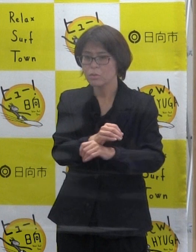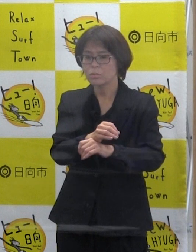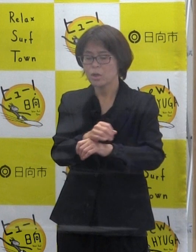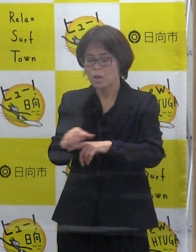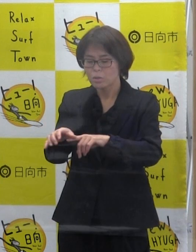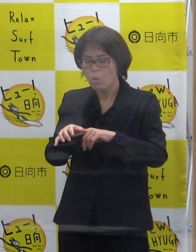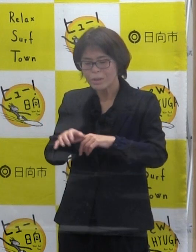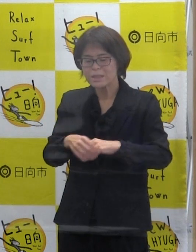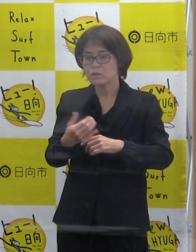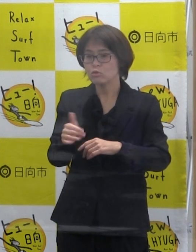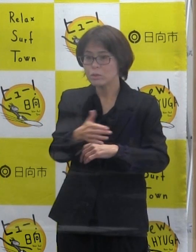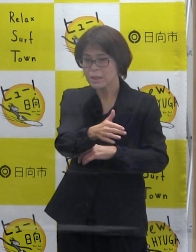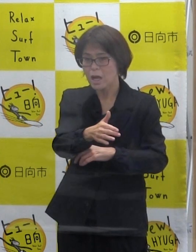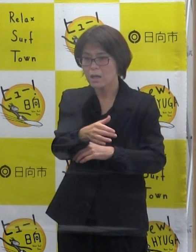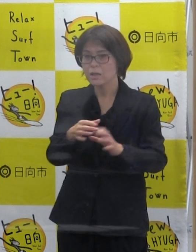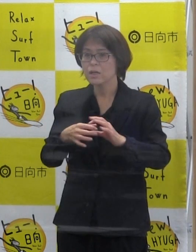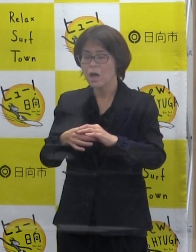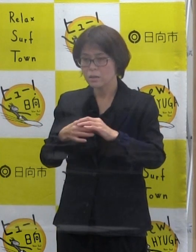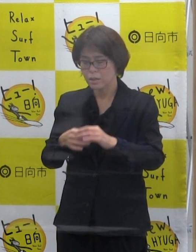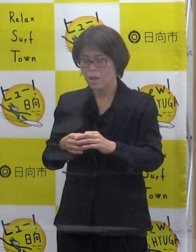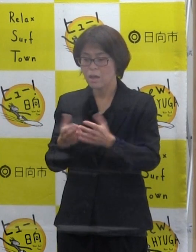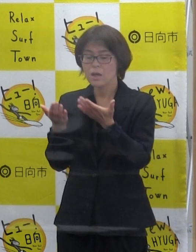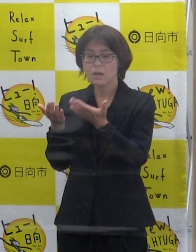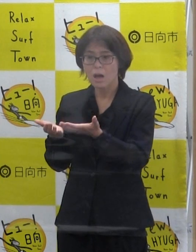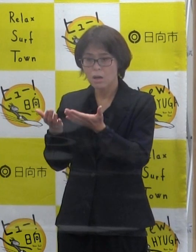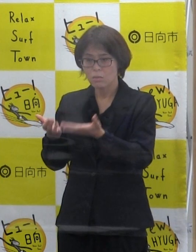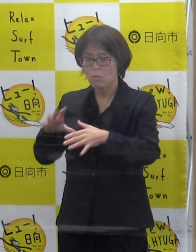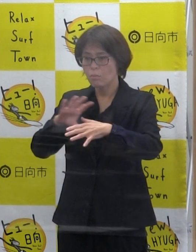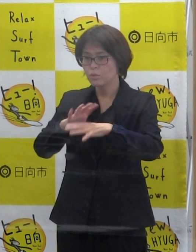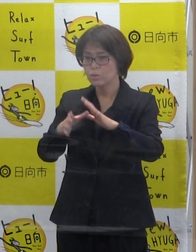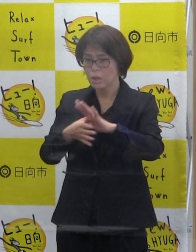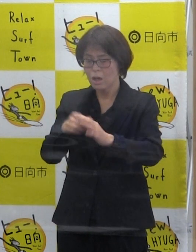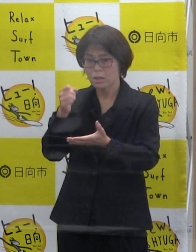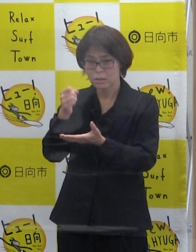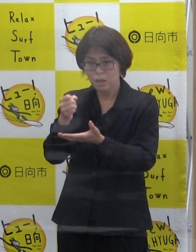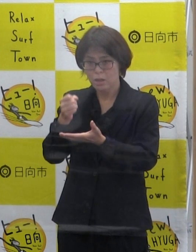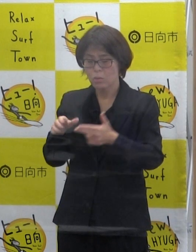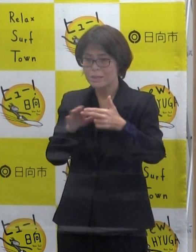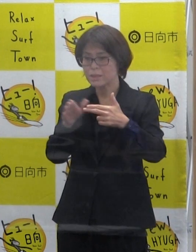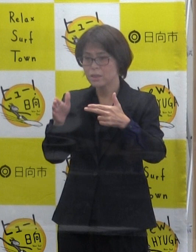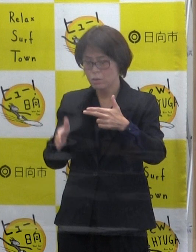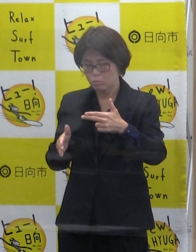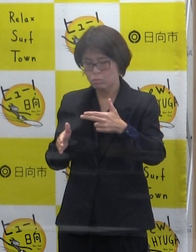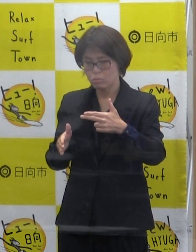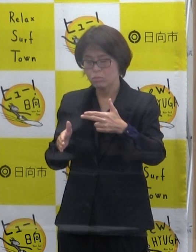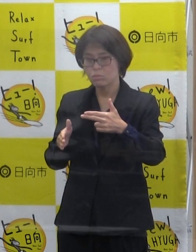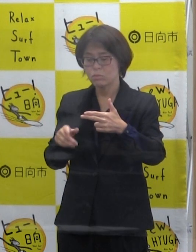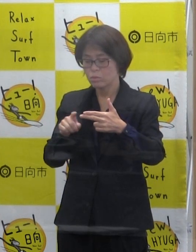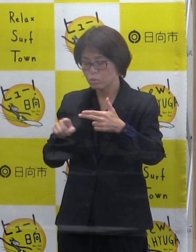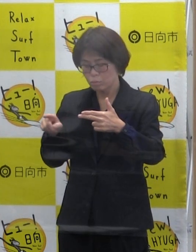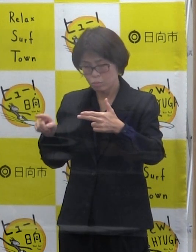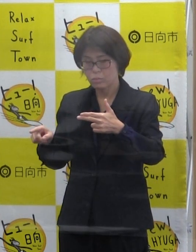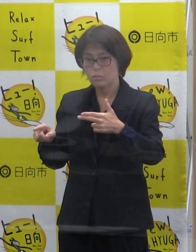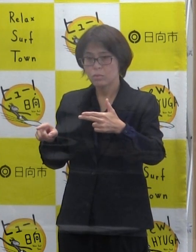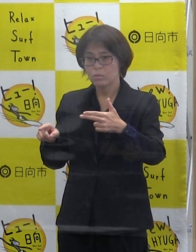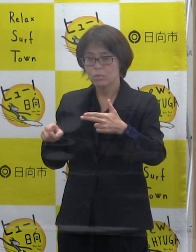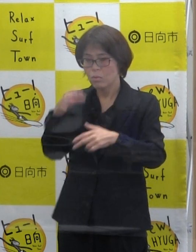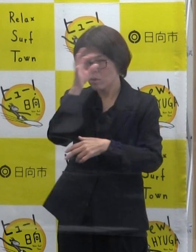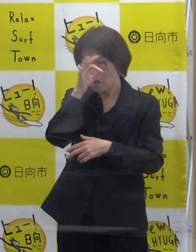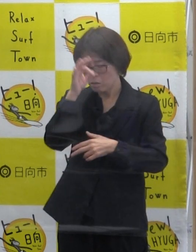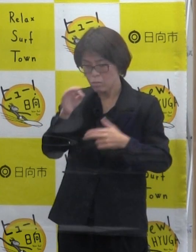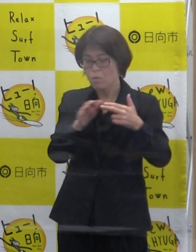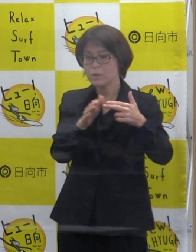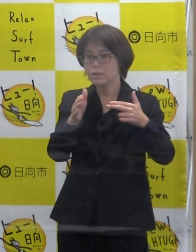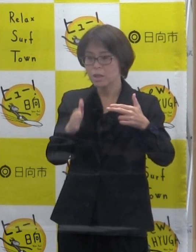関係、学校施設や文化財施設などの公立文教施設、観光施設